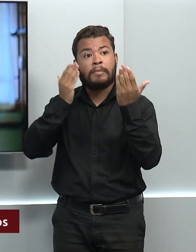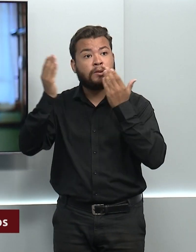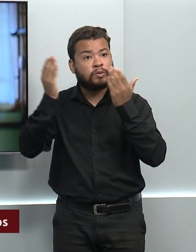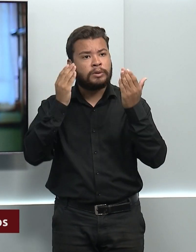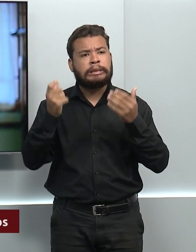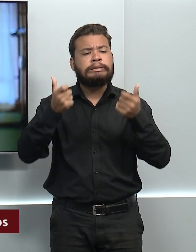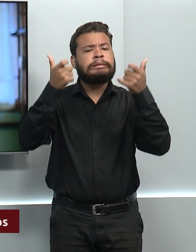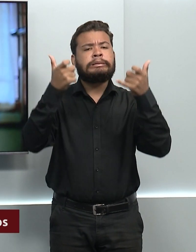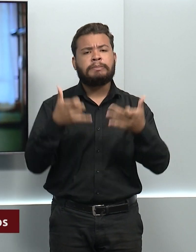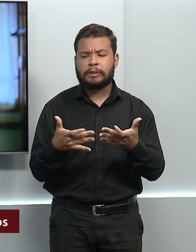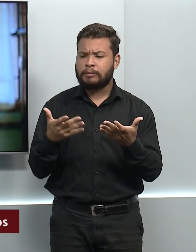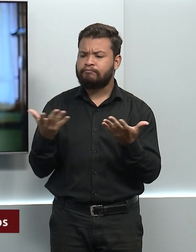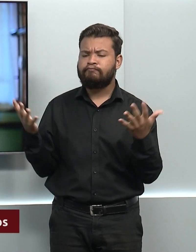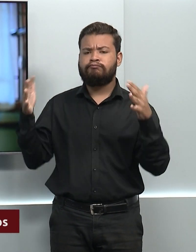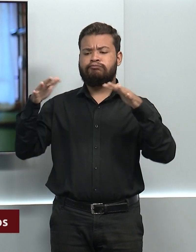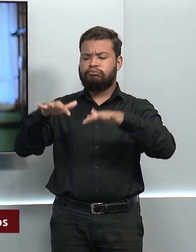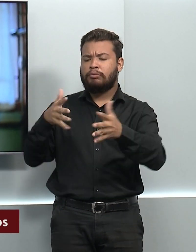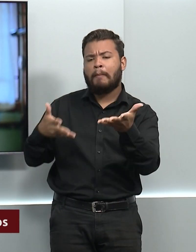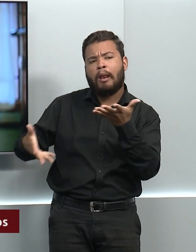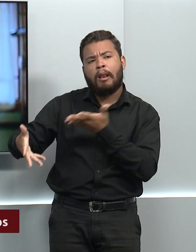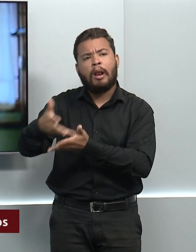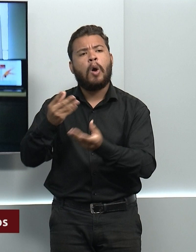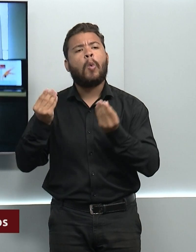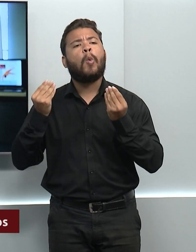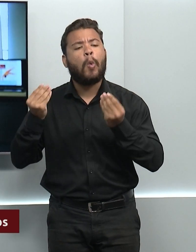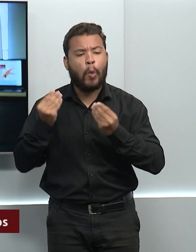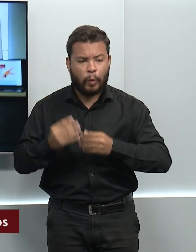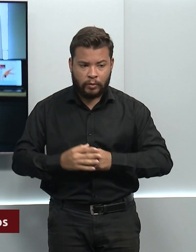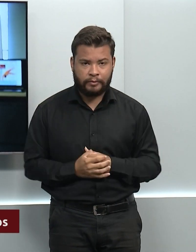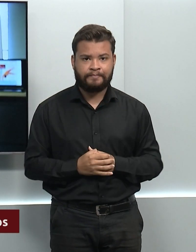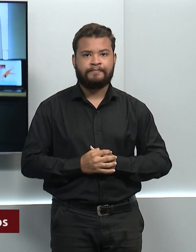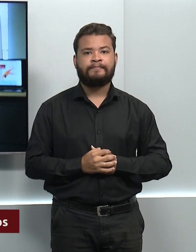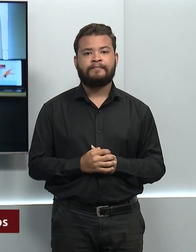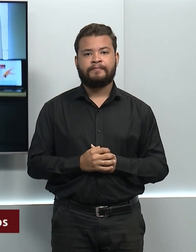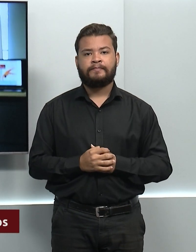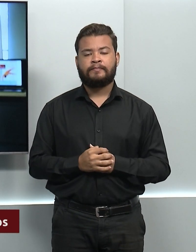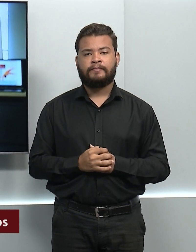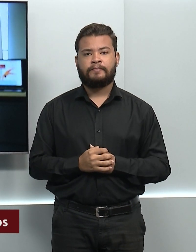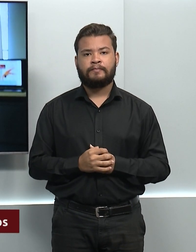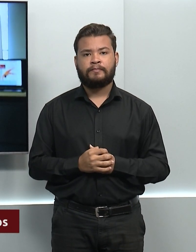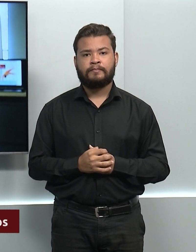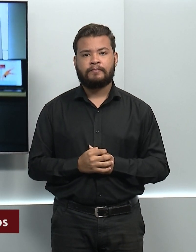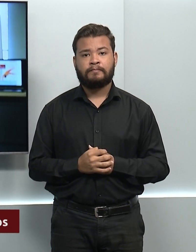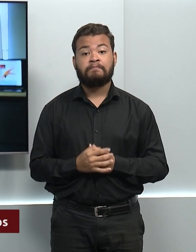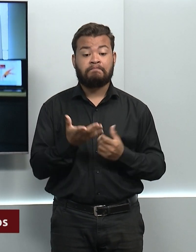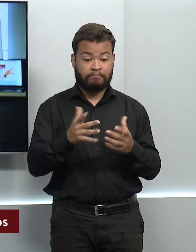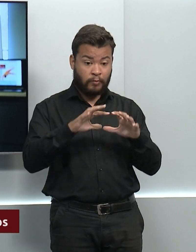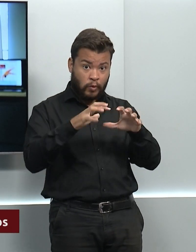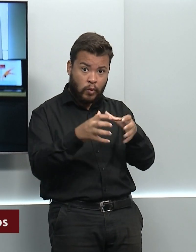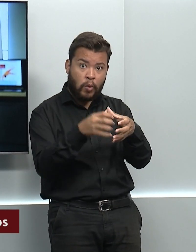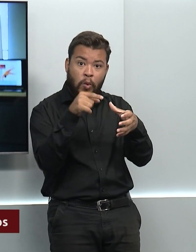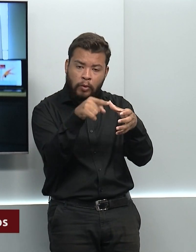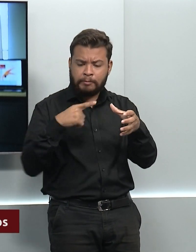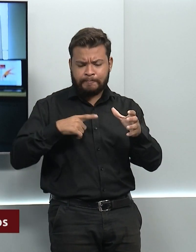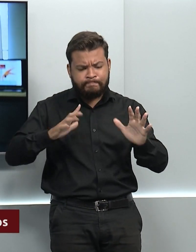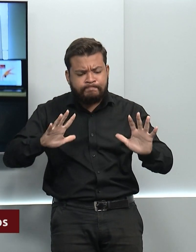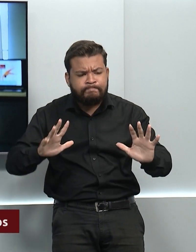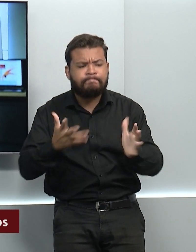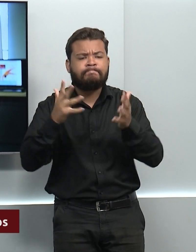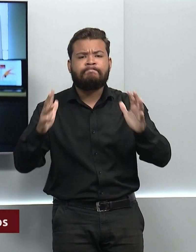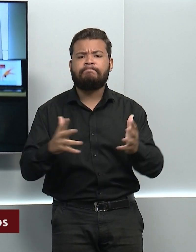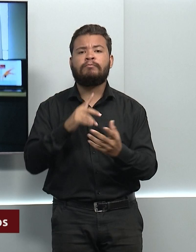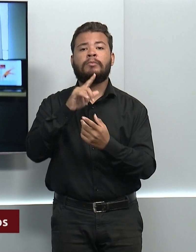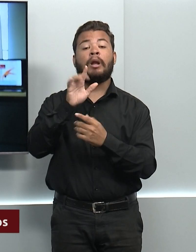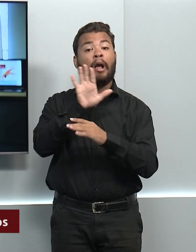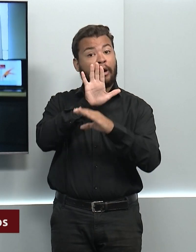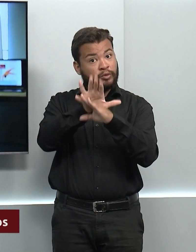como a dinâmica dos encontros acontecem. A gente promove esse grupo com um formato de incentivar